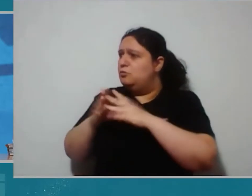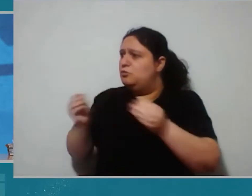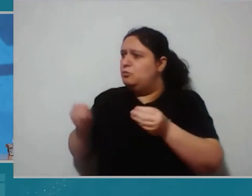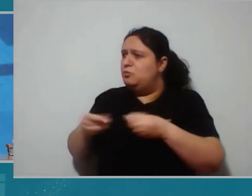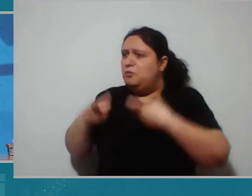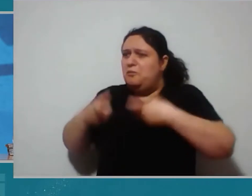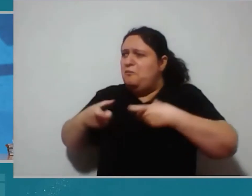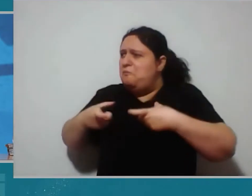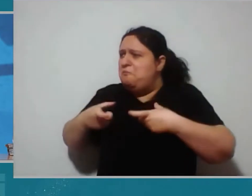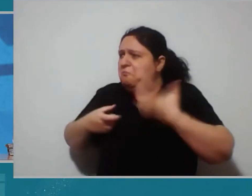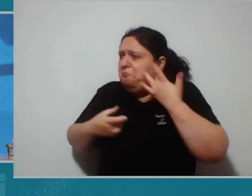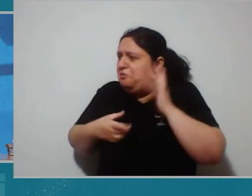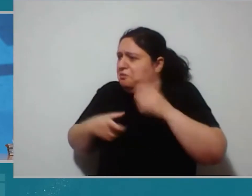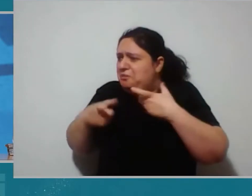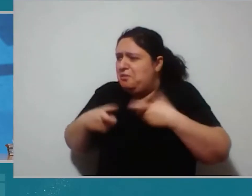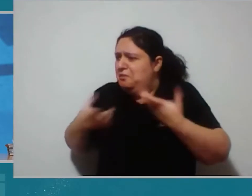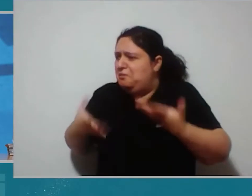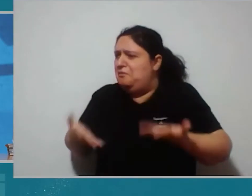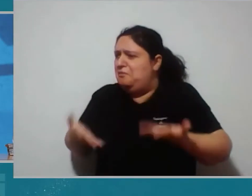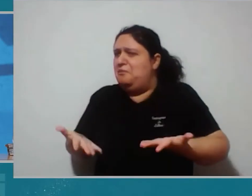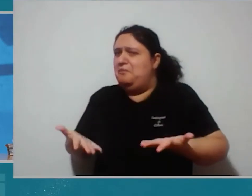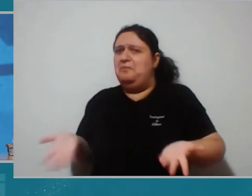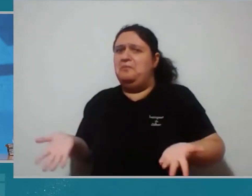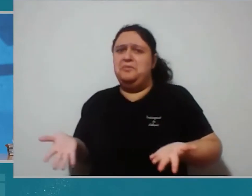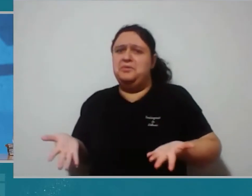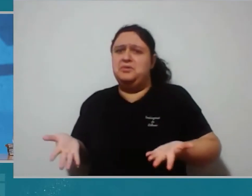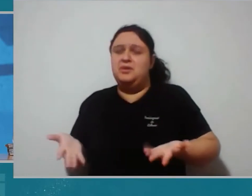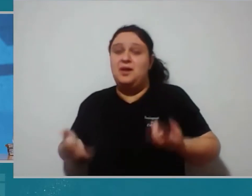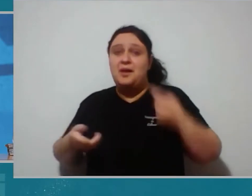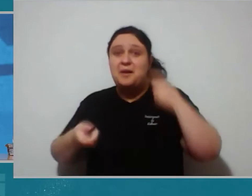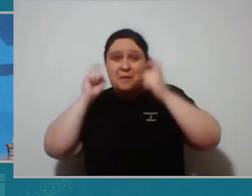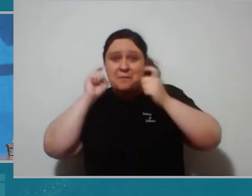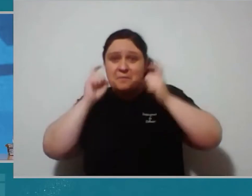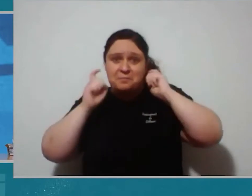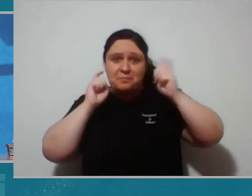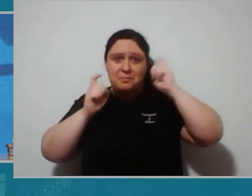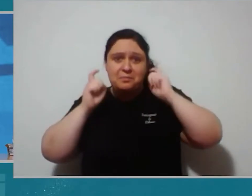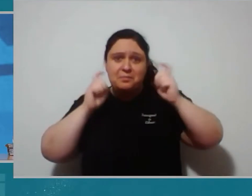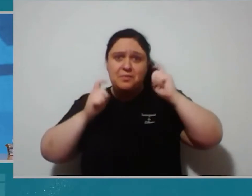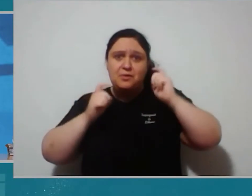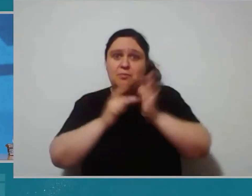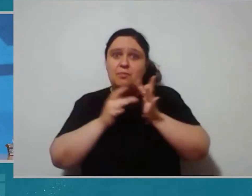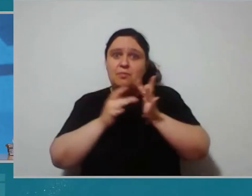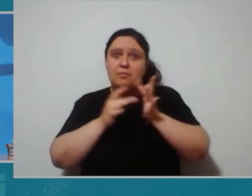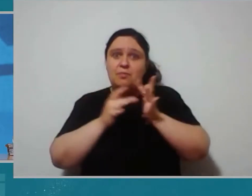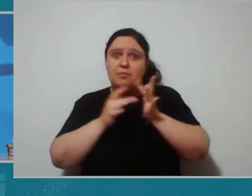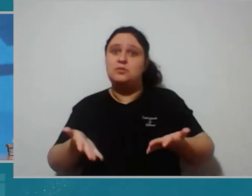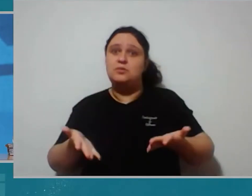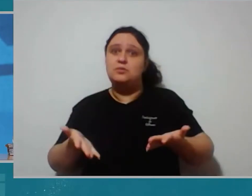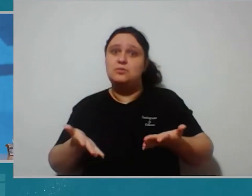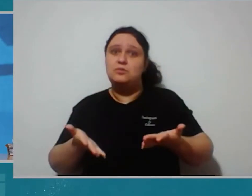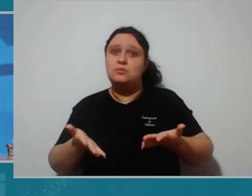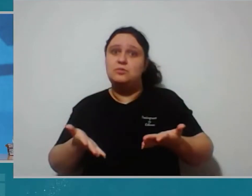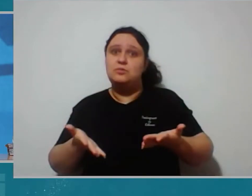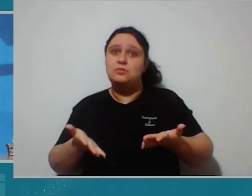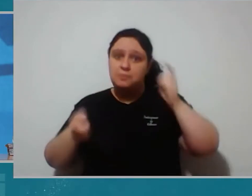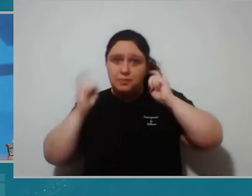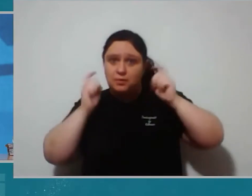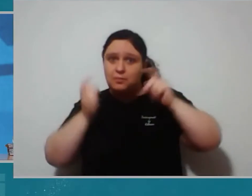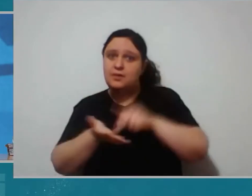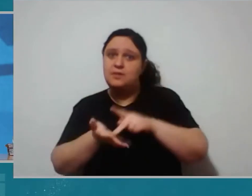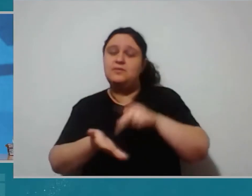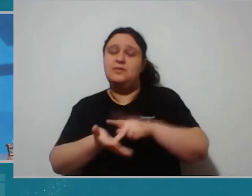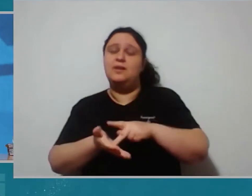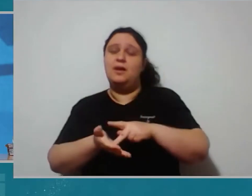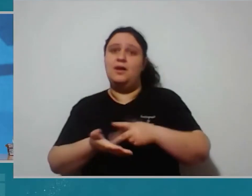puseram. A preocupação dela é pelo Senhor. Preocupação legítima dela. Ó Senhor,